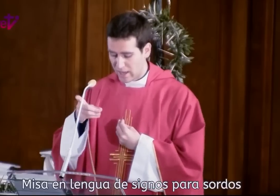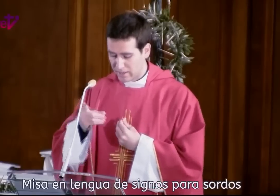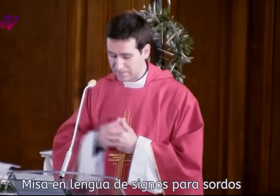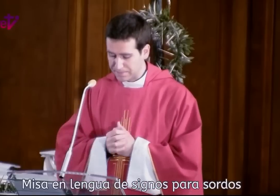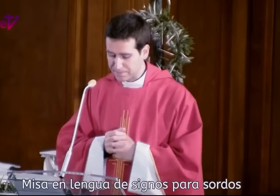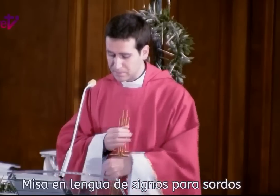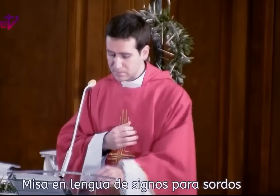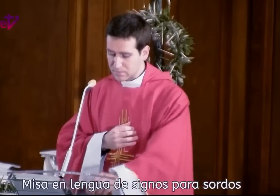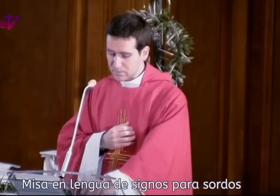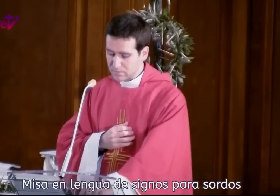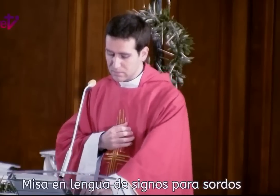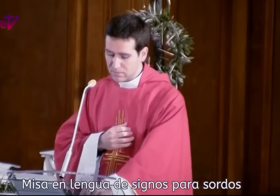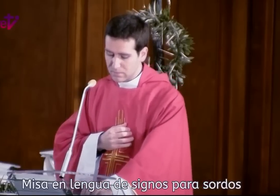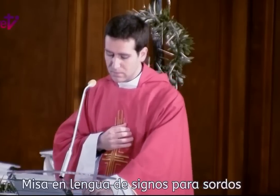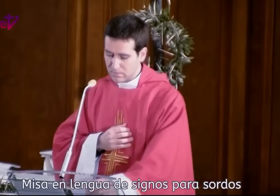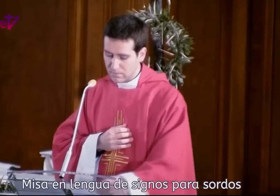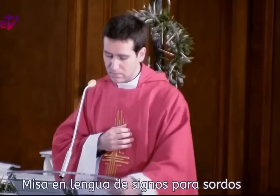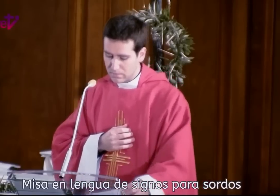con ella.